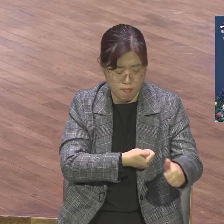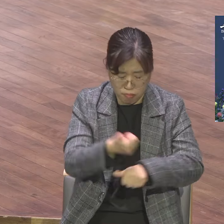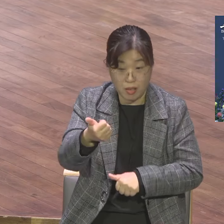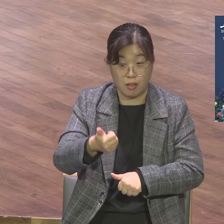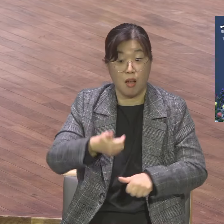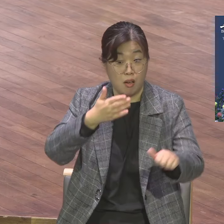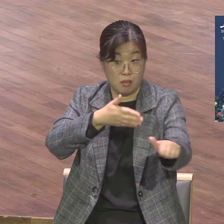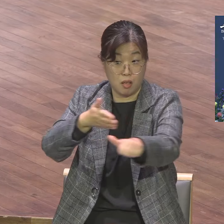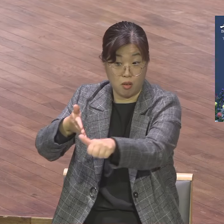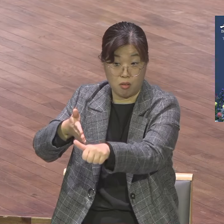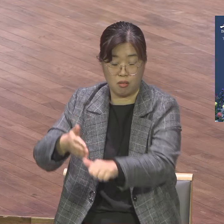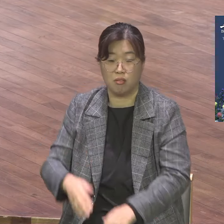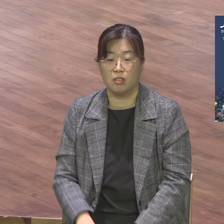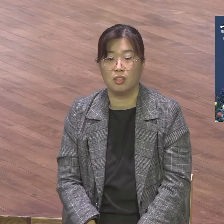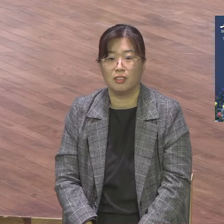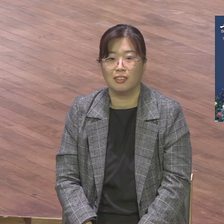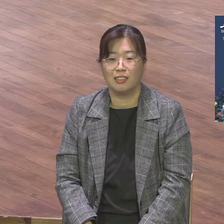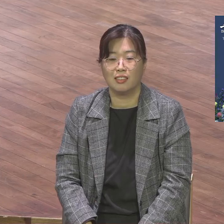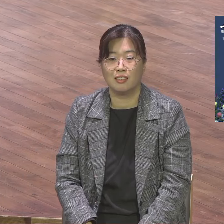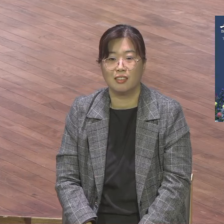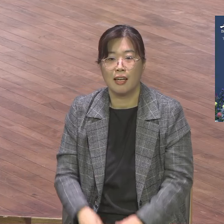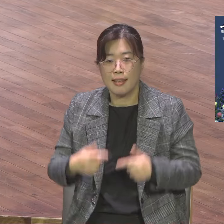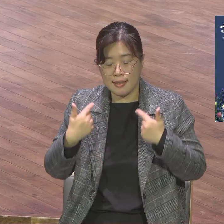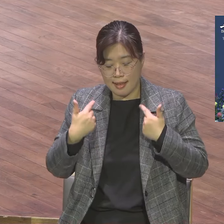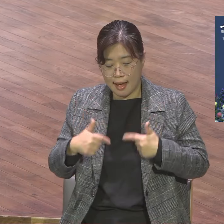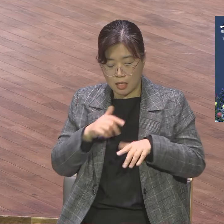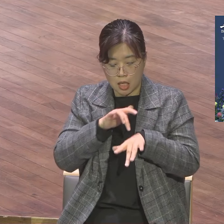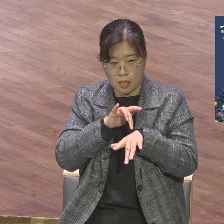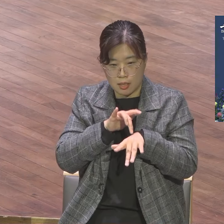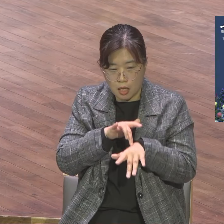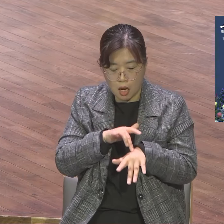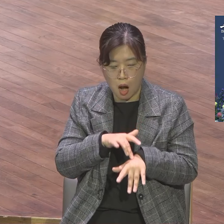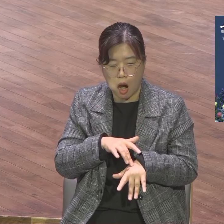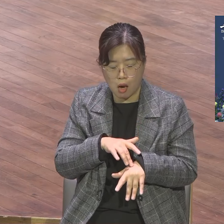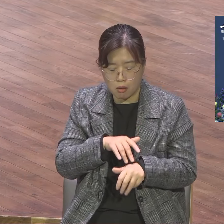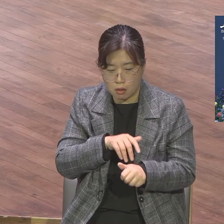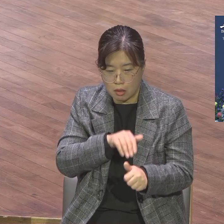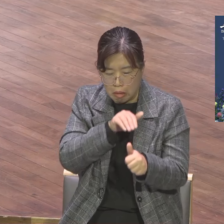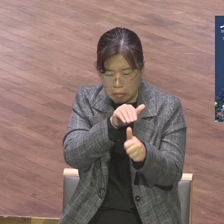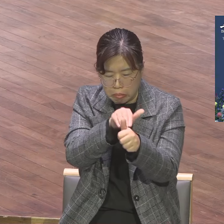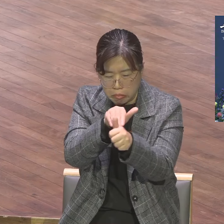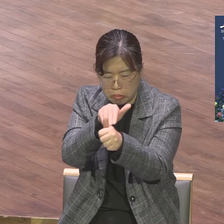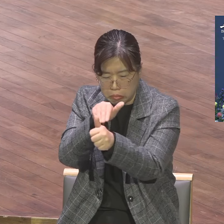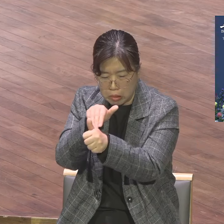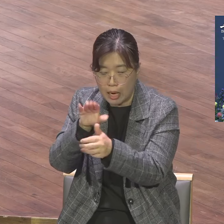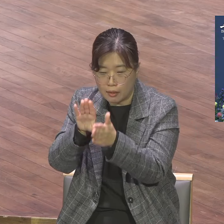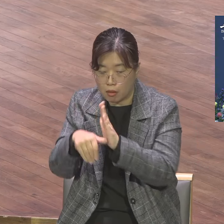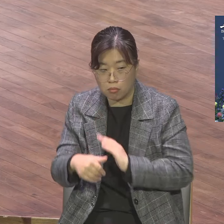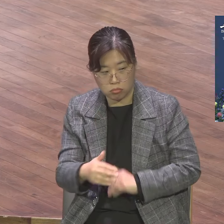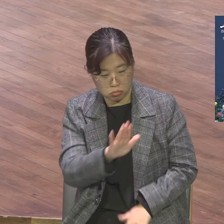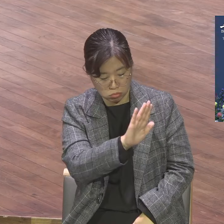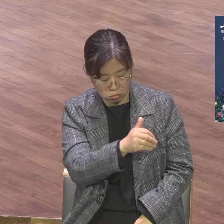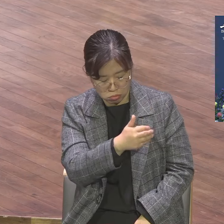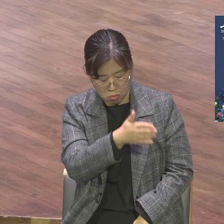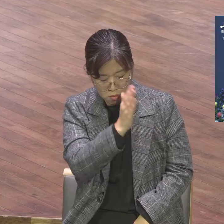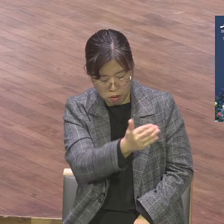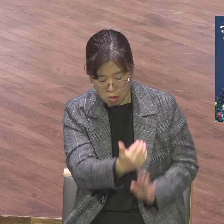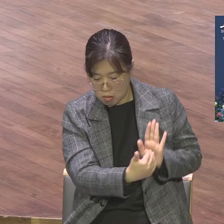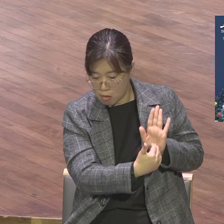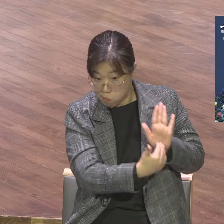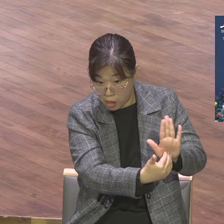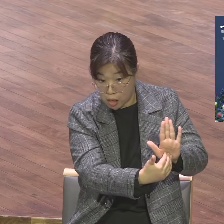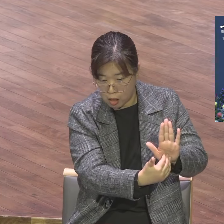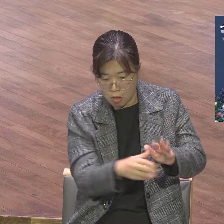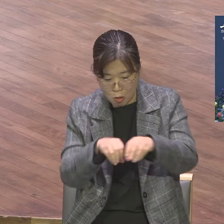핵심이 여전히 사탄의 영향 아래 속고 사는 불신용을 건져내는 겁니다. 우리가 할 일이 불신용을 그 건져내는 거.